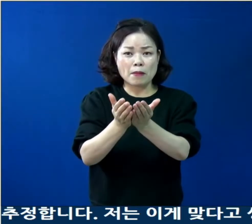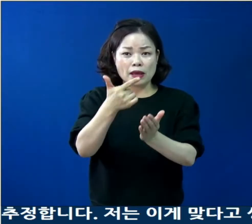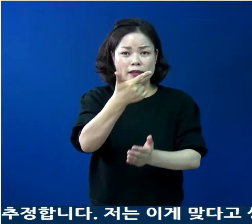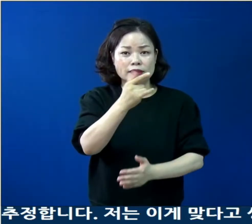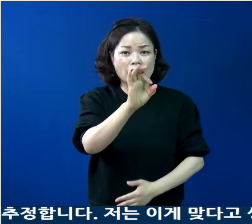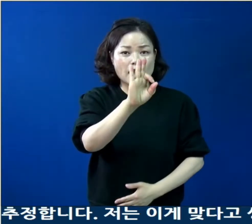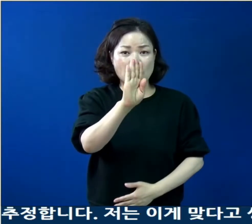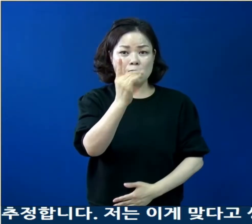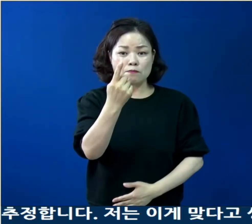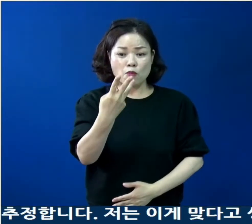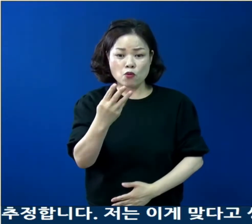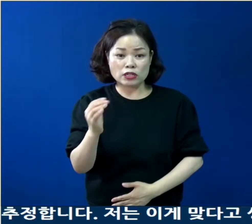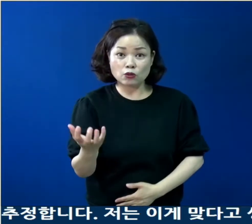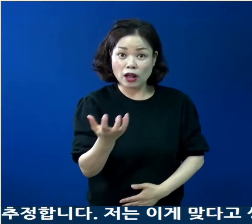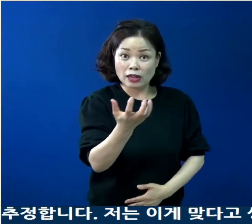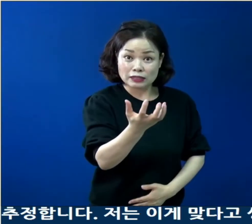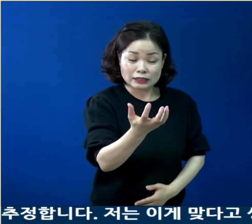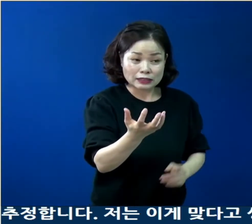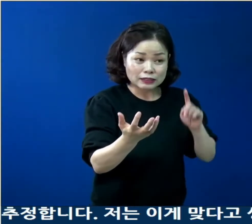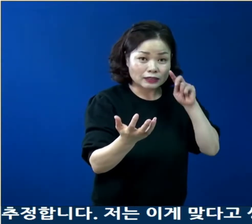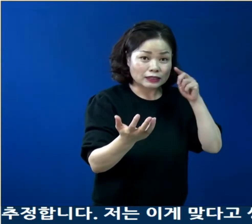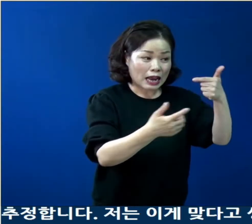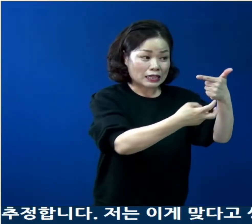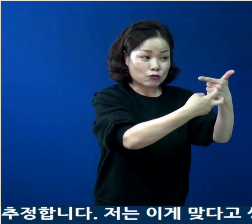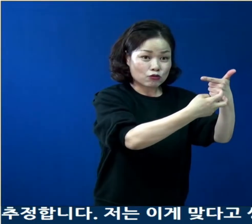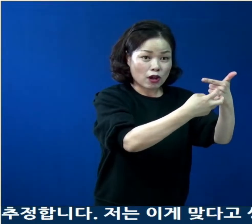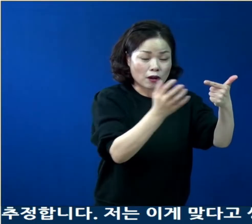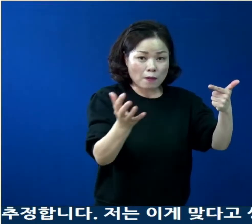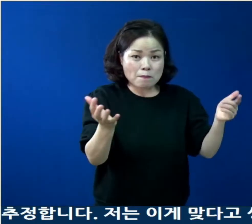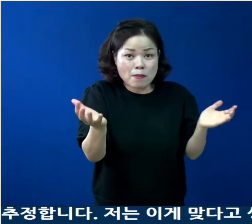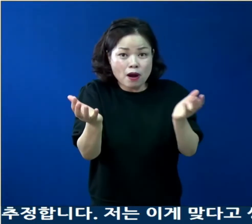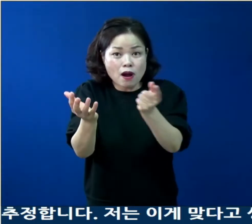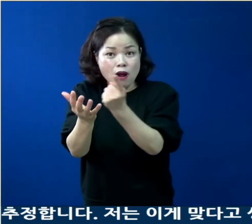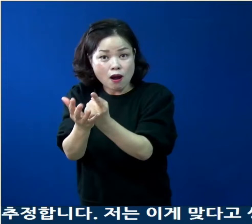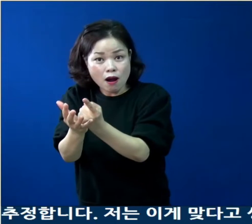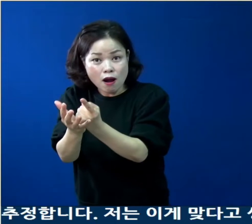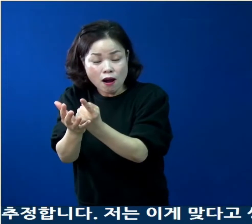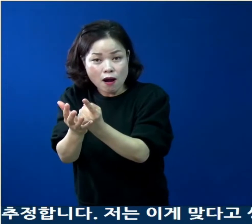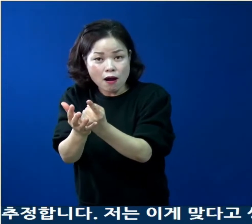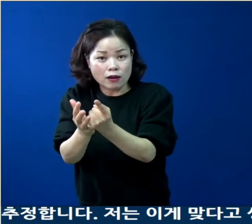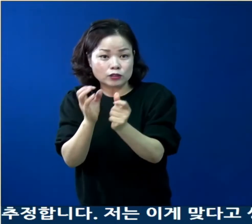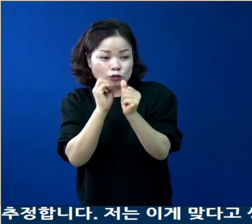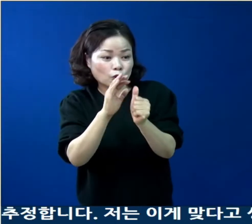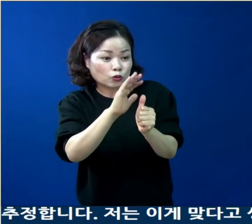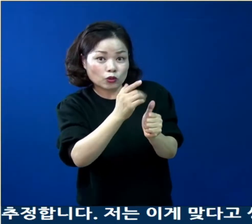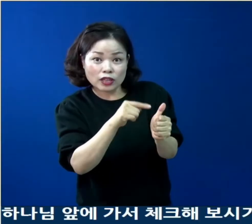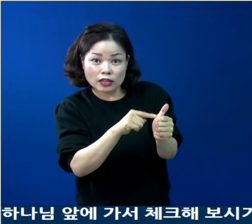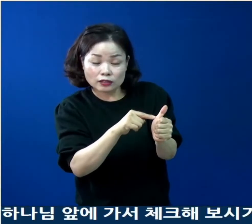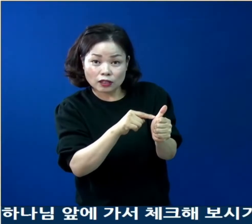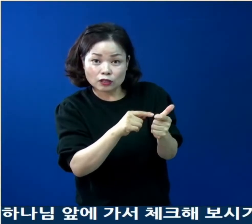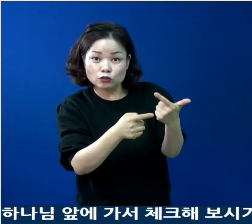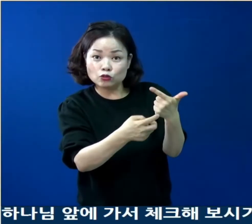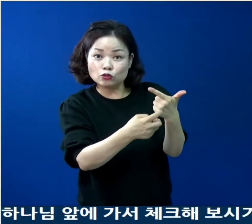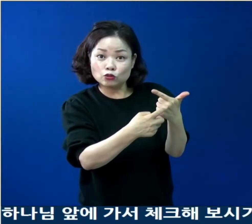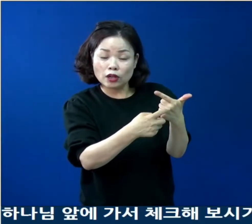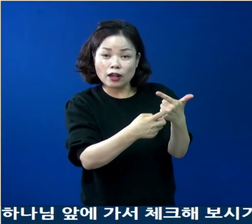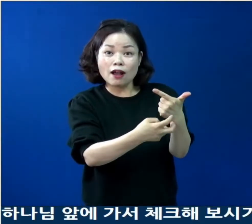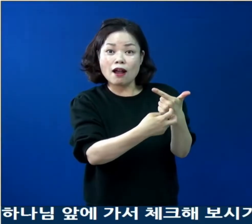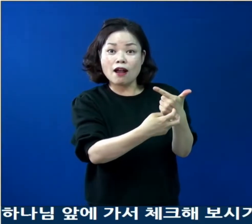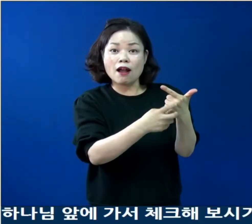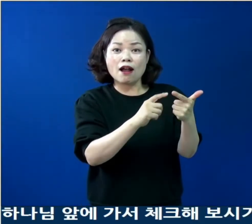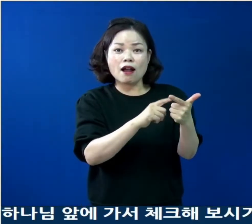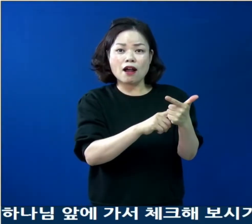있었던 의사인 누가가 바울 팀에 의해서 전도되어졌고, 그 전도되어진 그